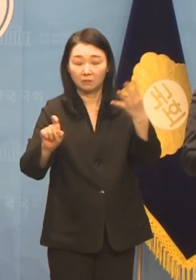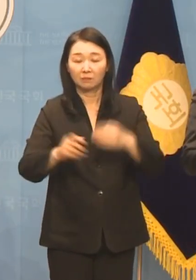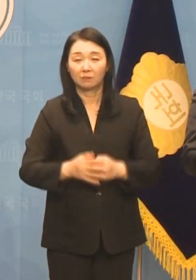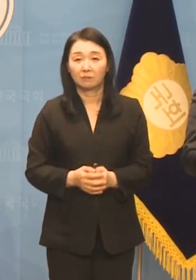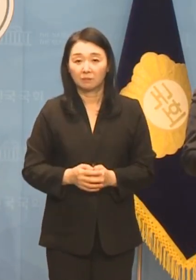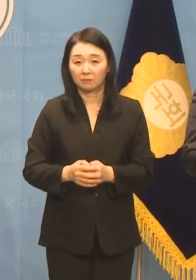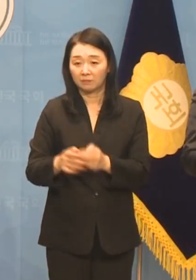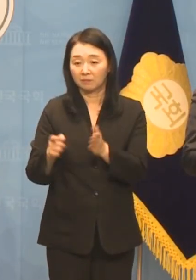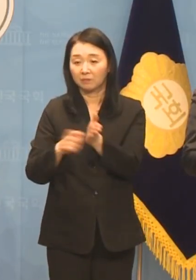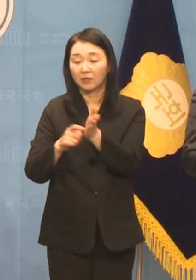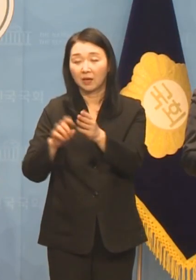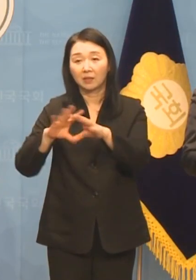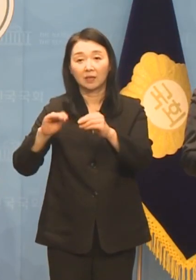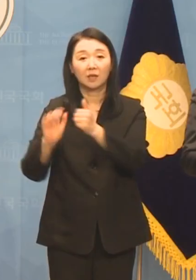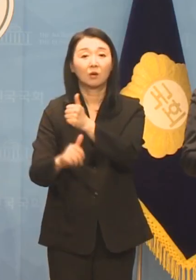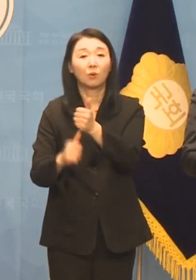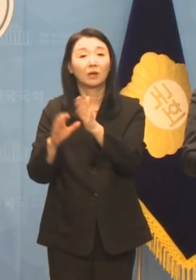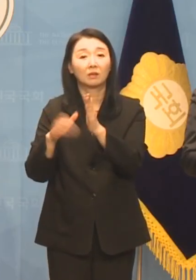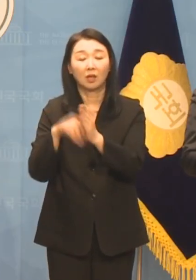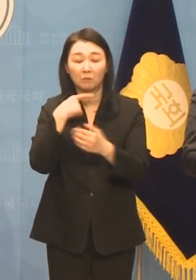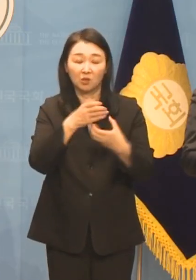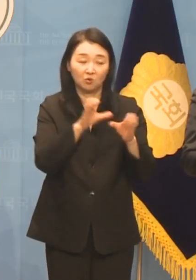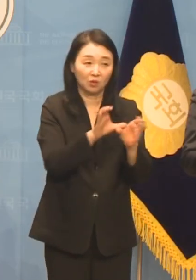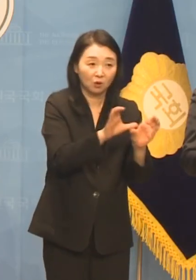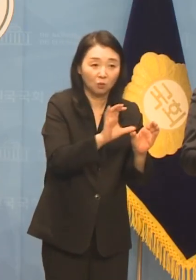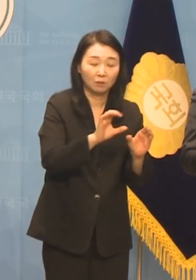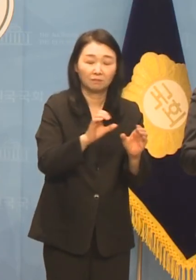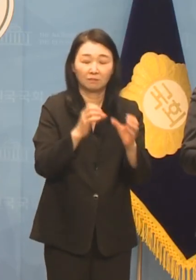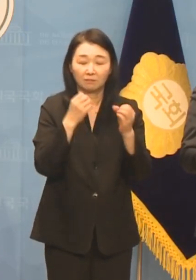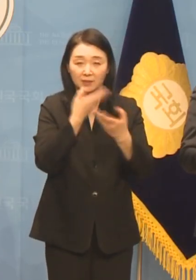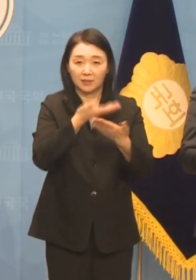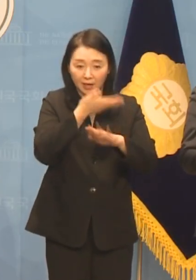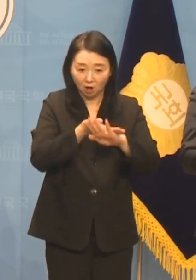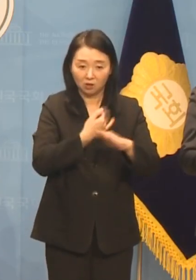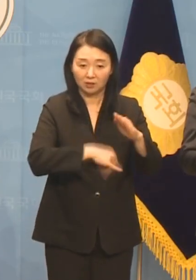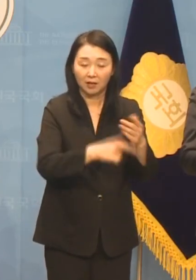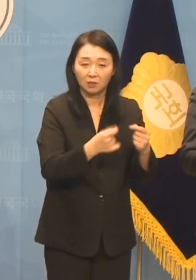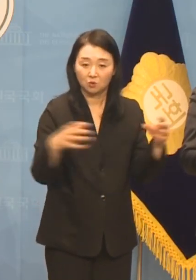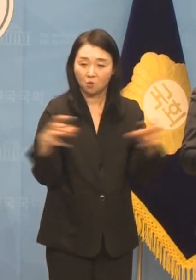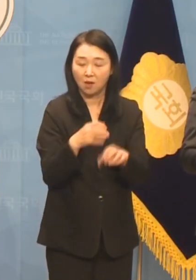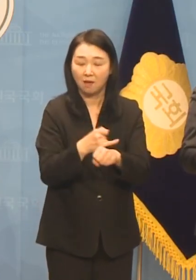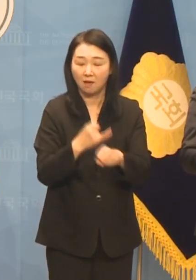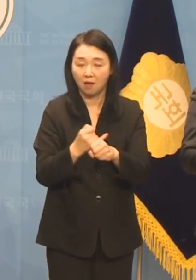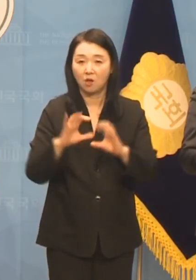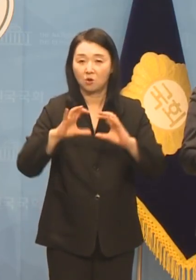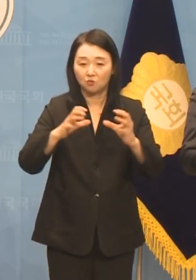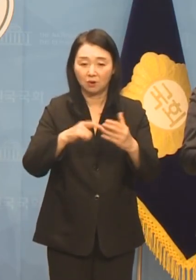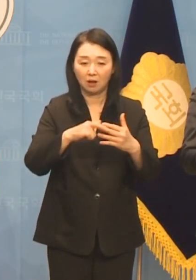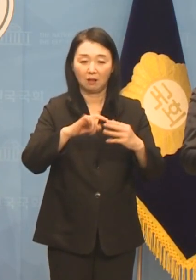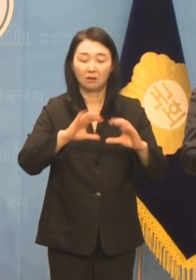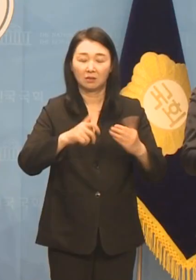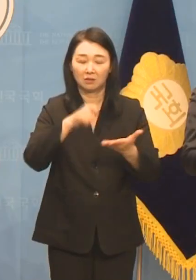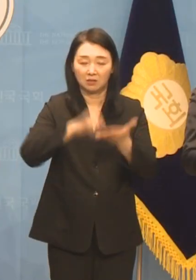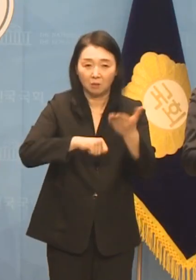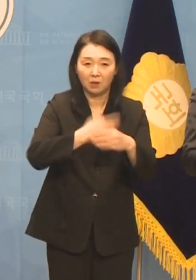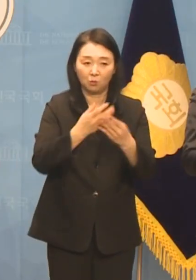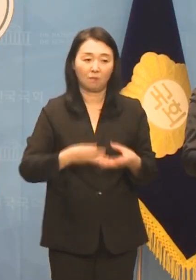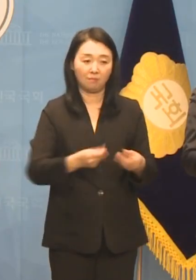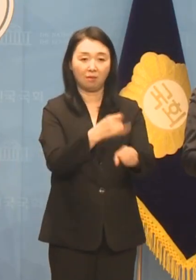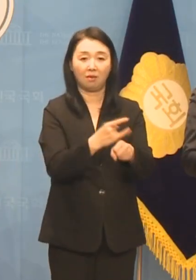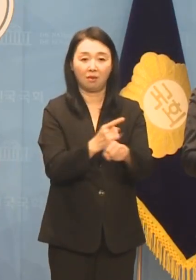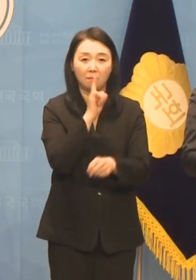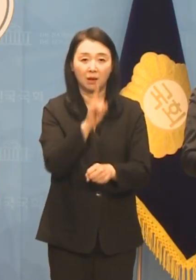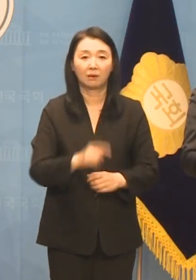자당의 비대위에서 민주당의 국회의원들과 개딸들이 총동원되어 국가 서열 2위인 국회의장마저 무자비하게 짓밟은